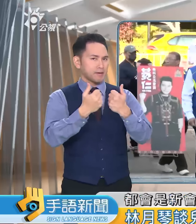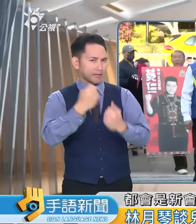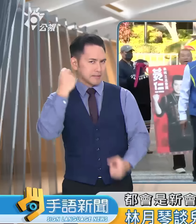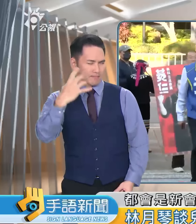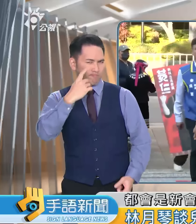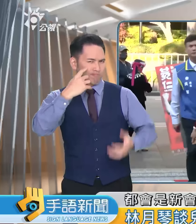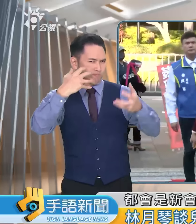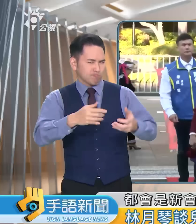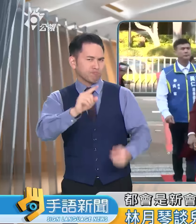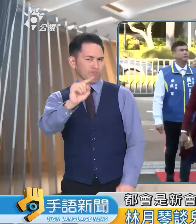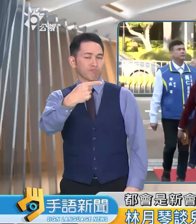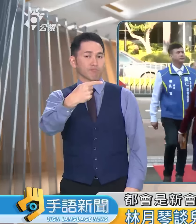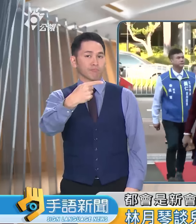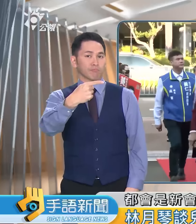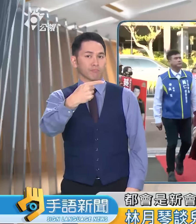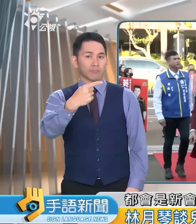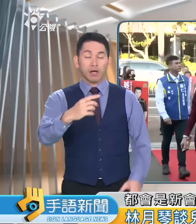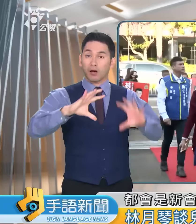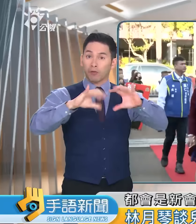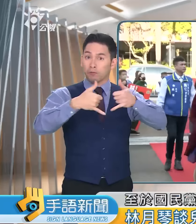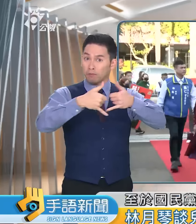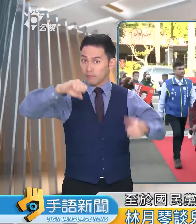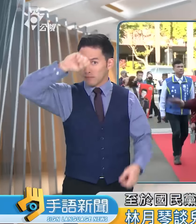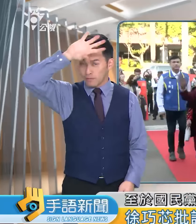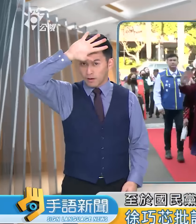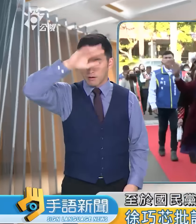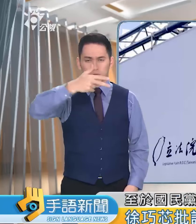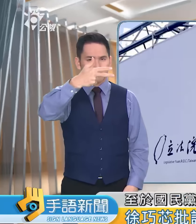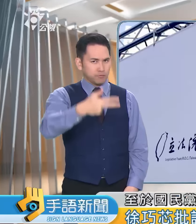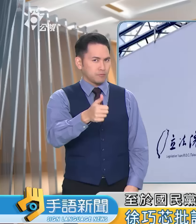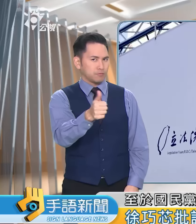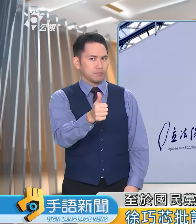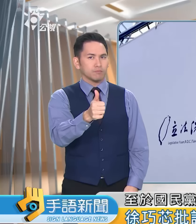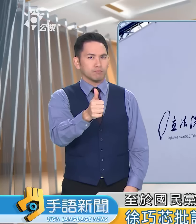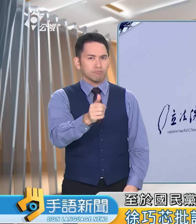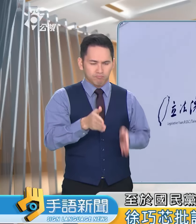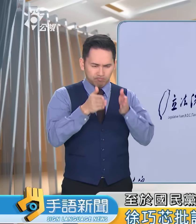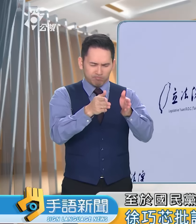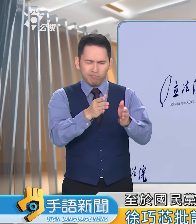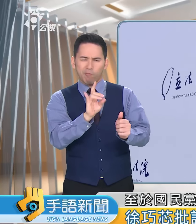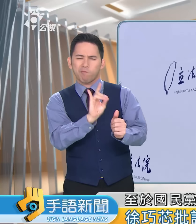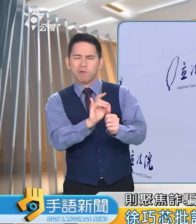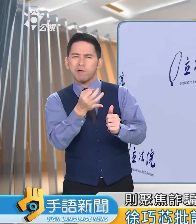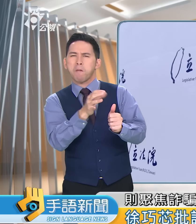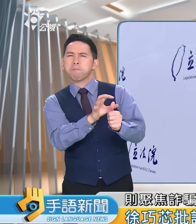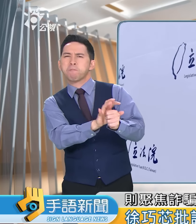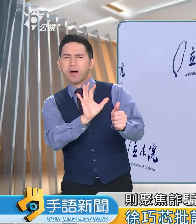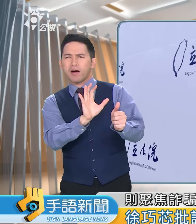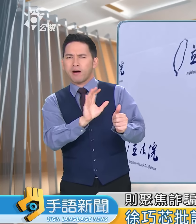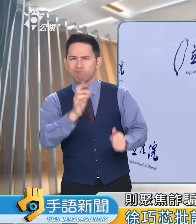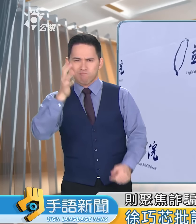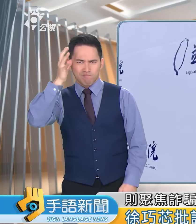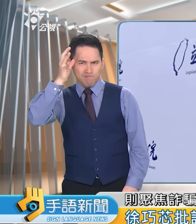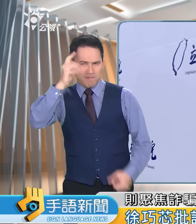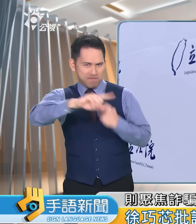的优先法案。至于国民党立委徐巧芯，则聚焦诈骗修法，